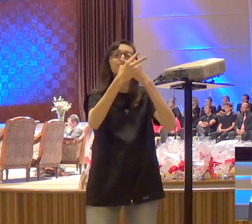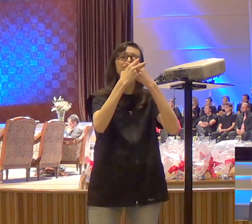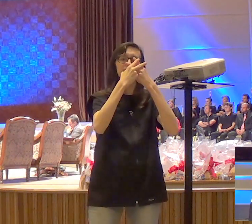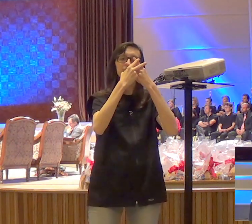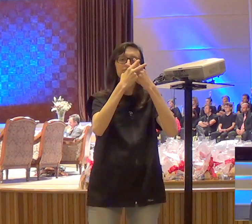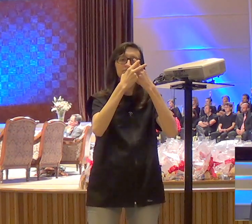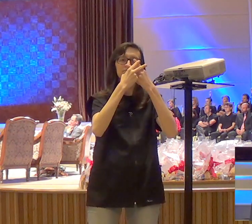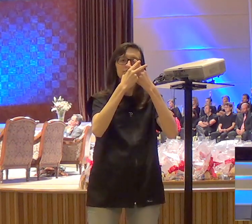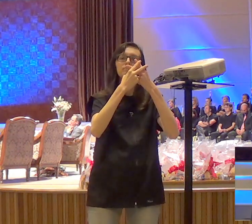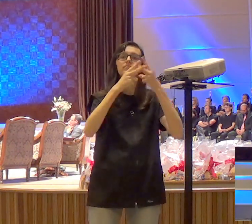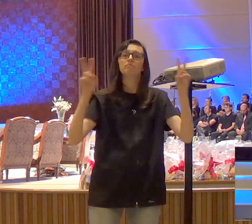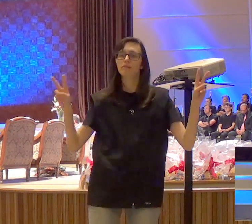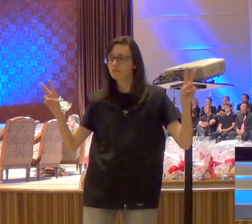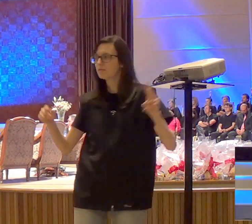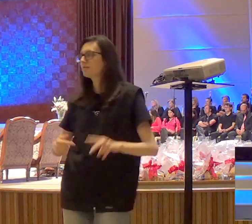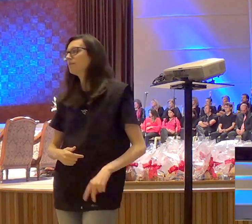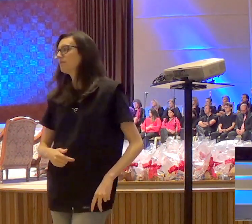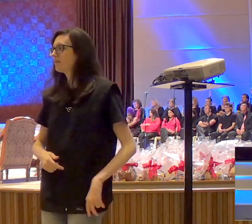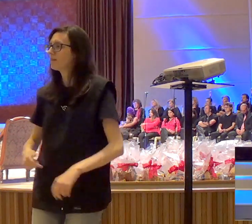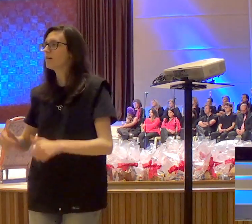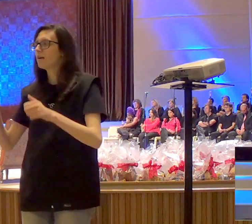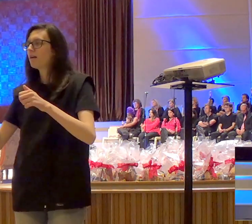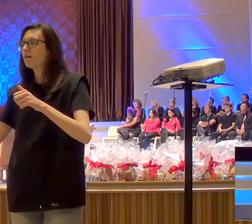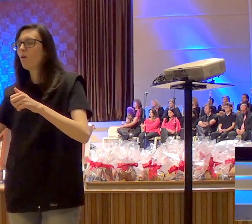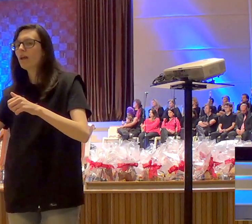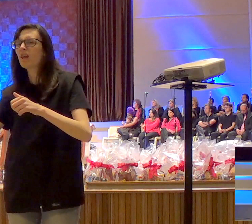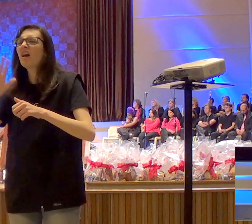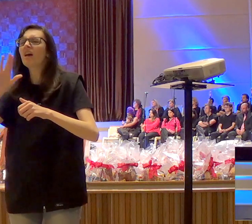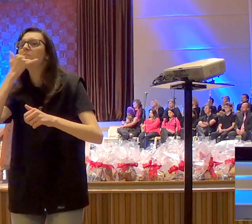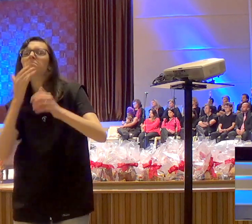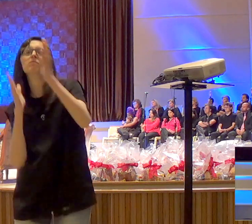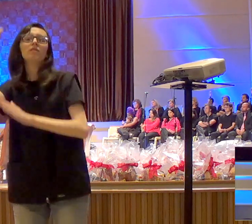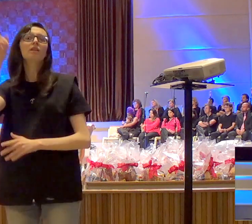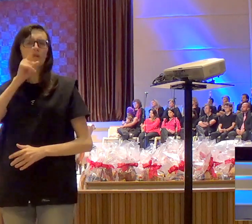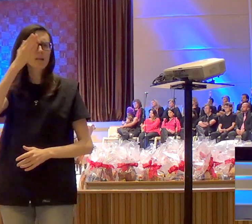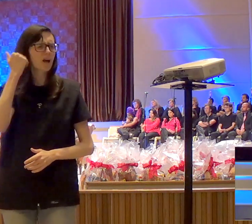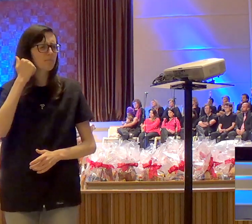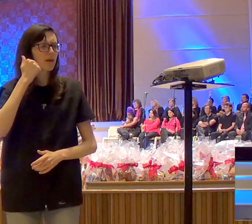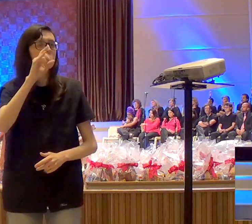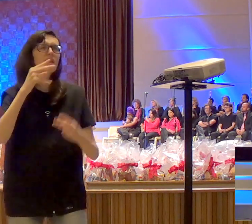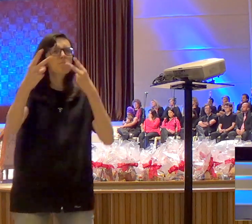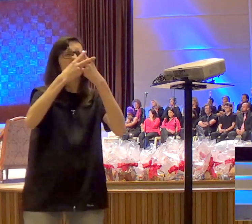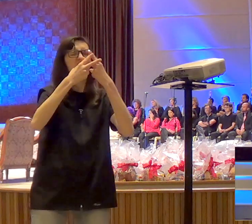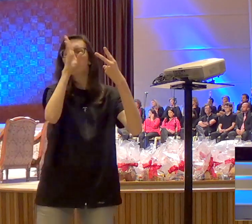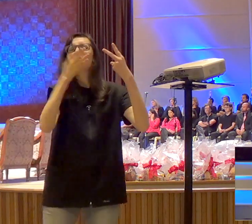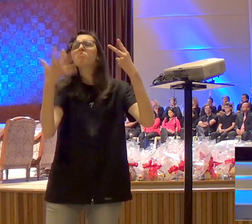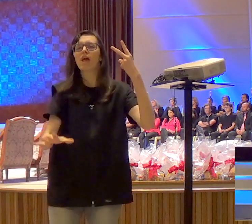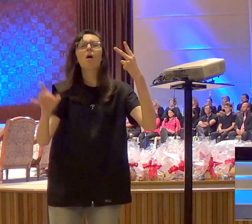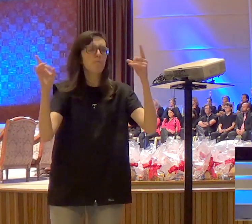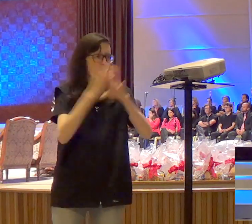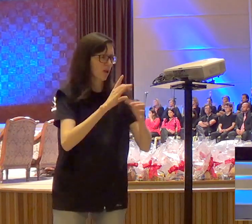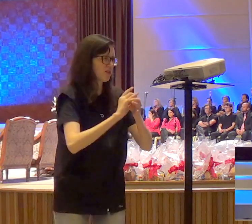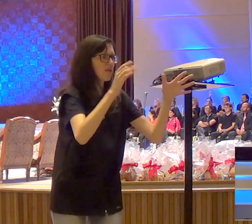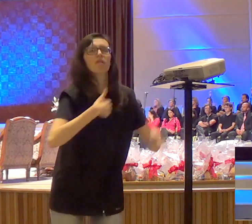torna nosso vizinho. But the statistic that makes me the saddest of all about the prison system. Mas a pior